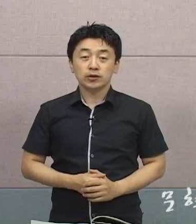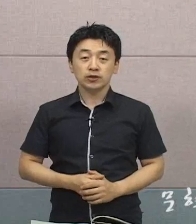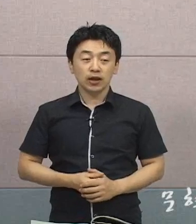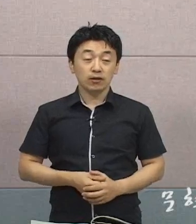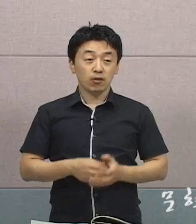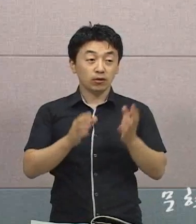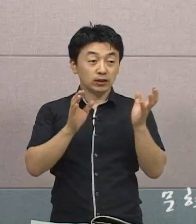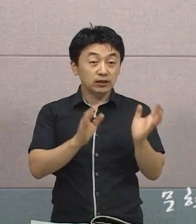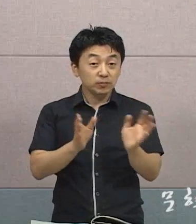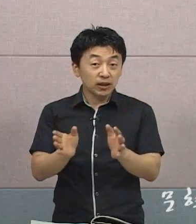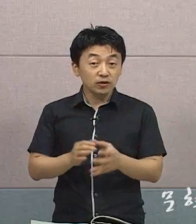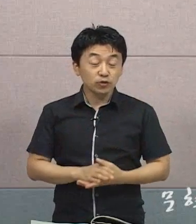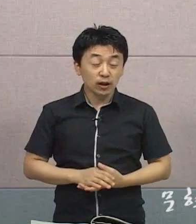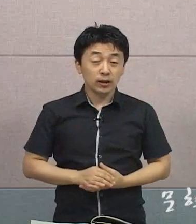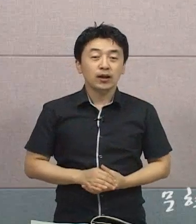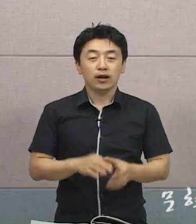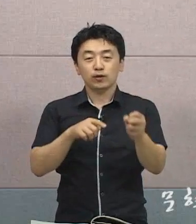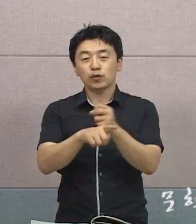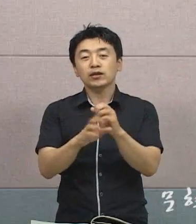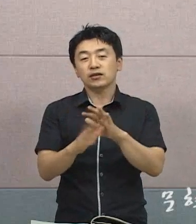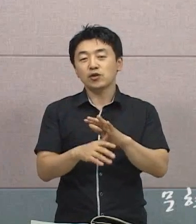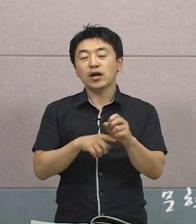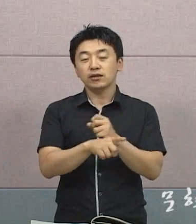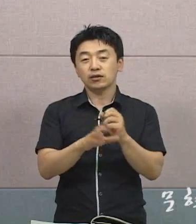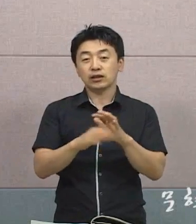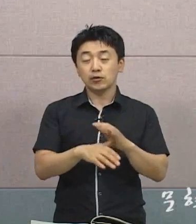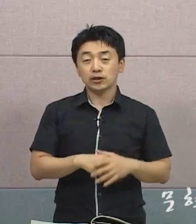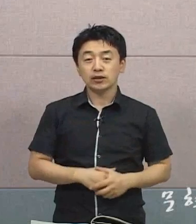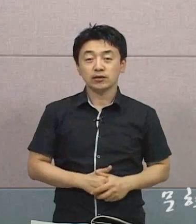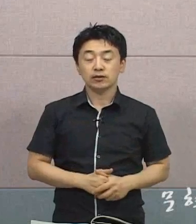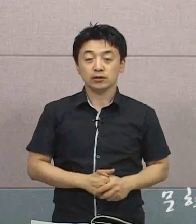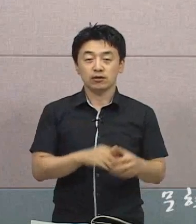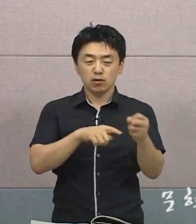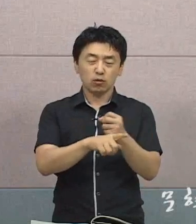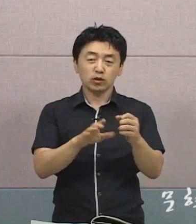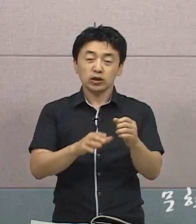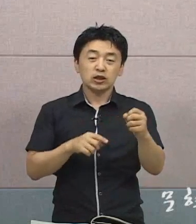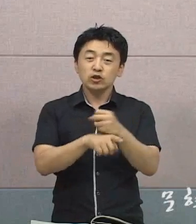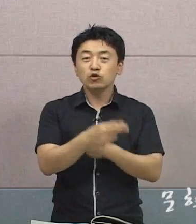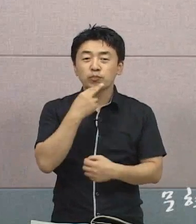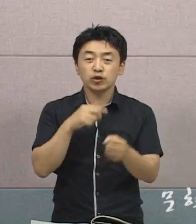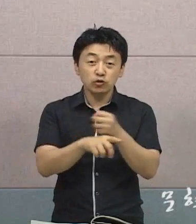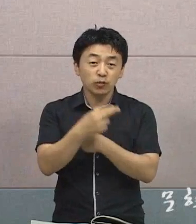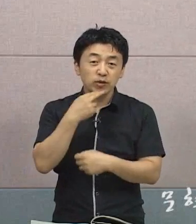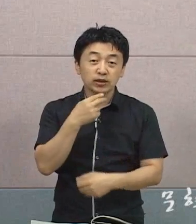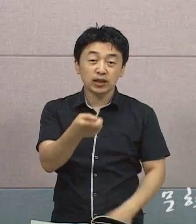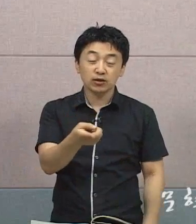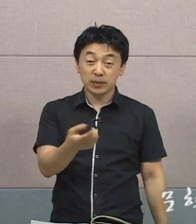근데, 있습니까? 이런 수화가, 네, 농아인들이 사용하세요. 네, 사용하긴 하세요. 그래서, 이유 없어라는 단어를 많이